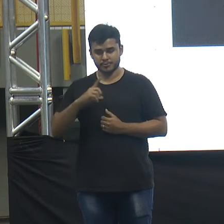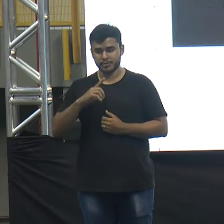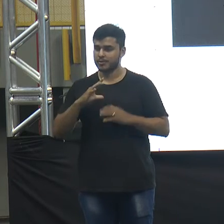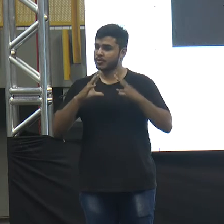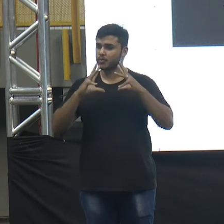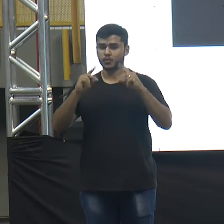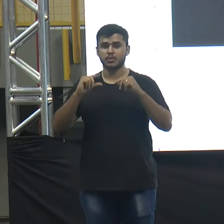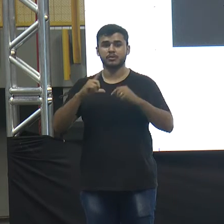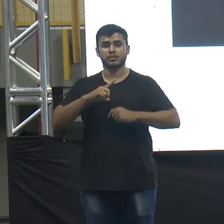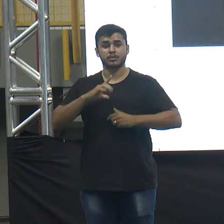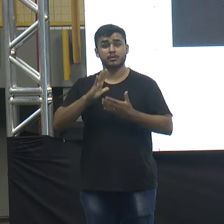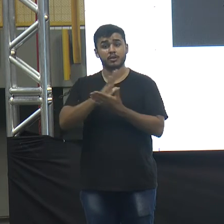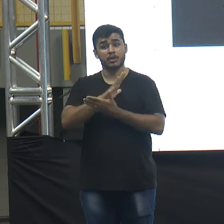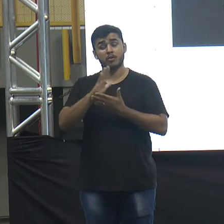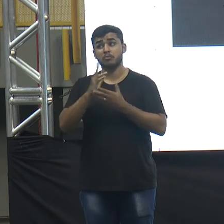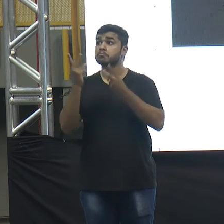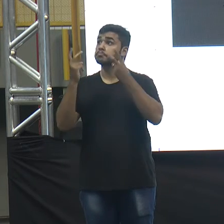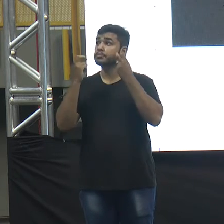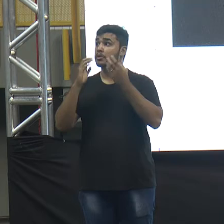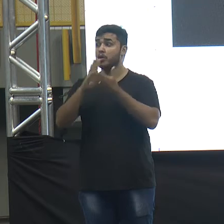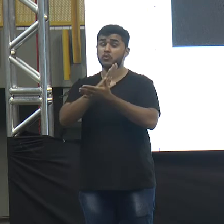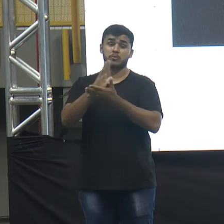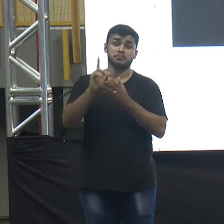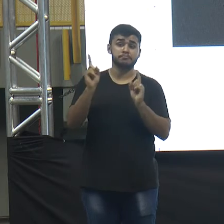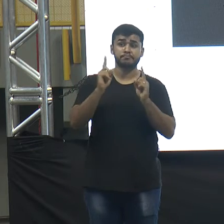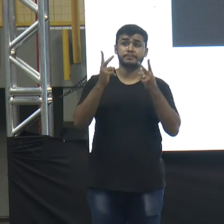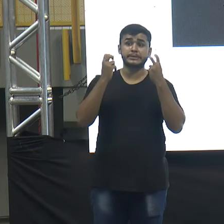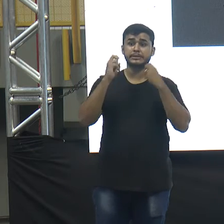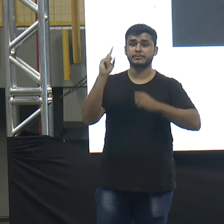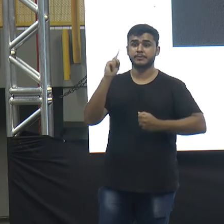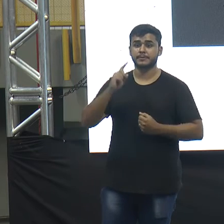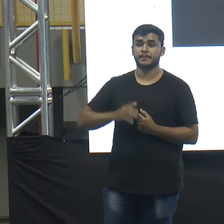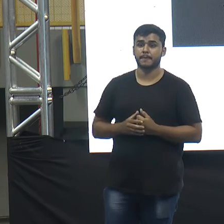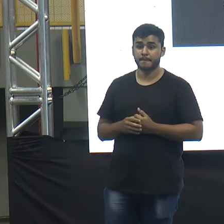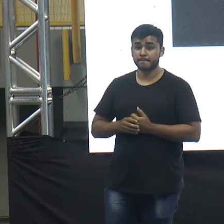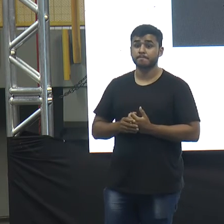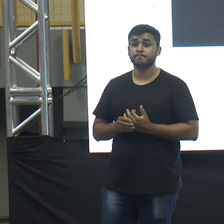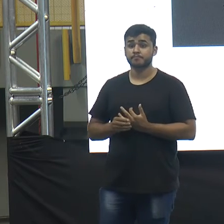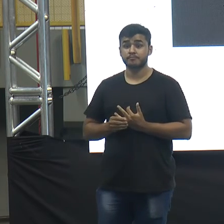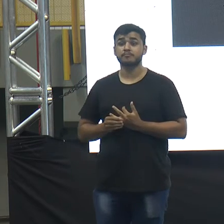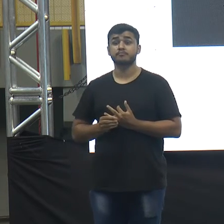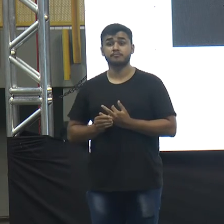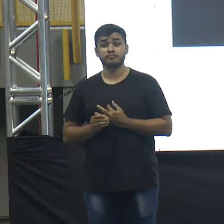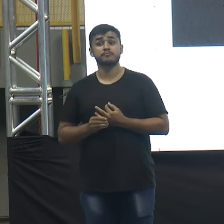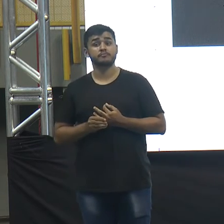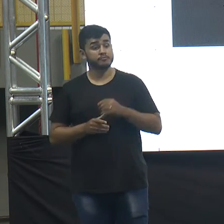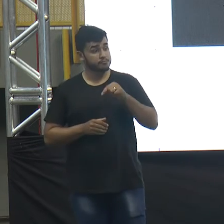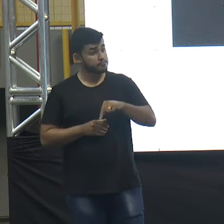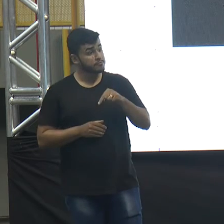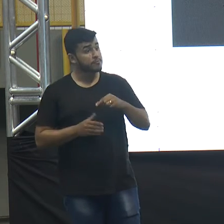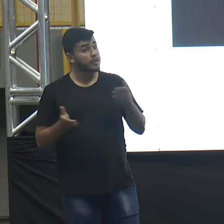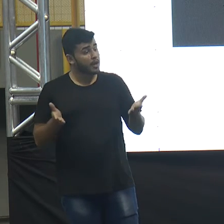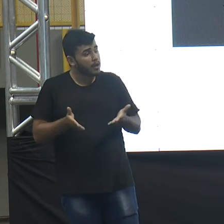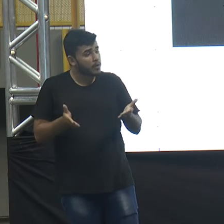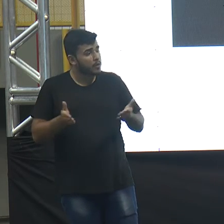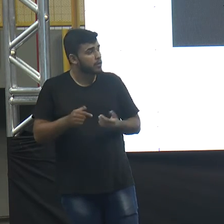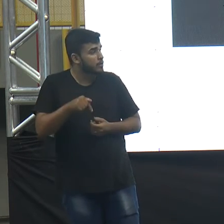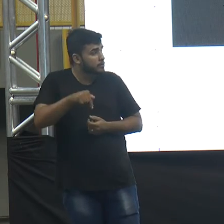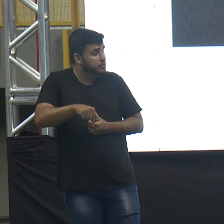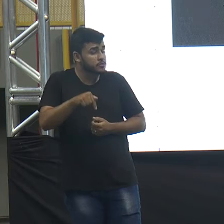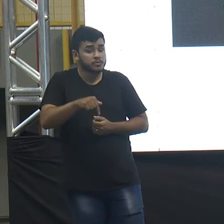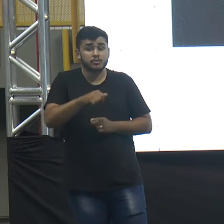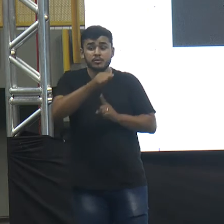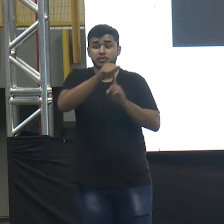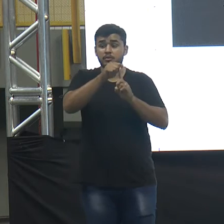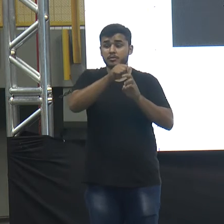estações. Algumas são perceptíveis, outras não. Tá? Mas nós estamos exatamente, tá,